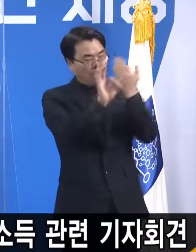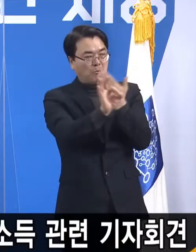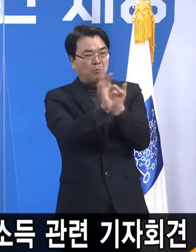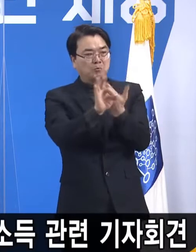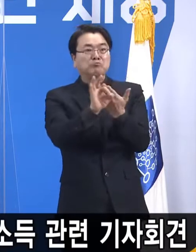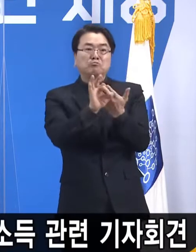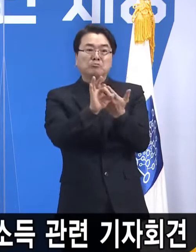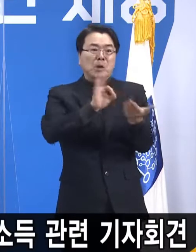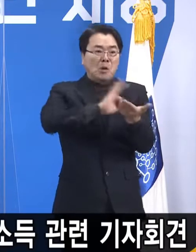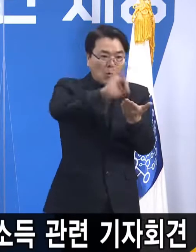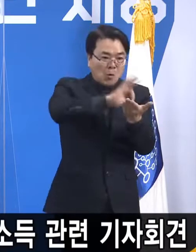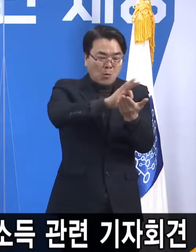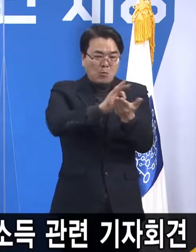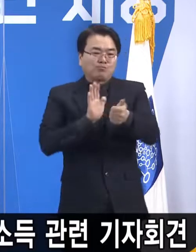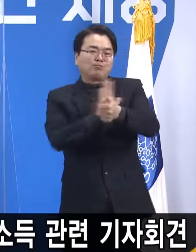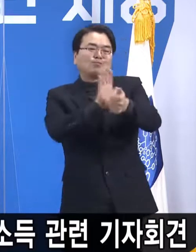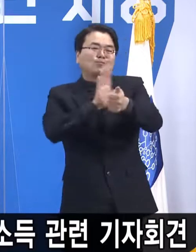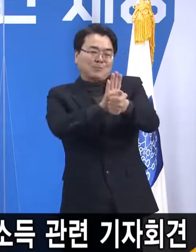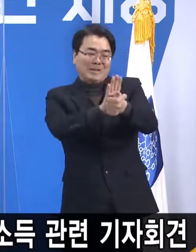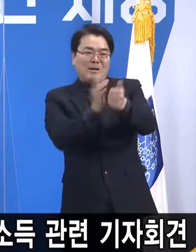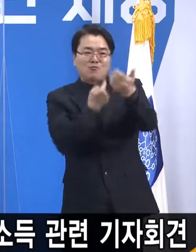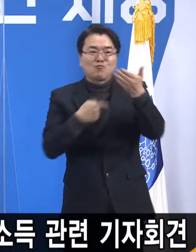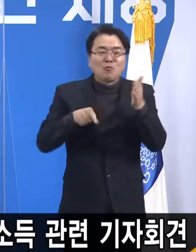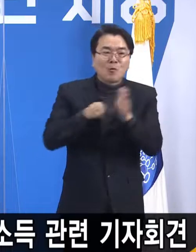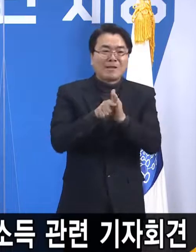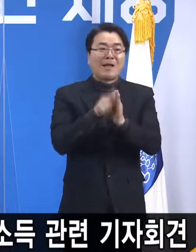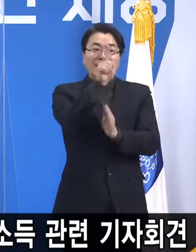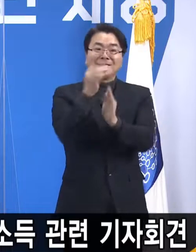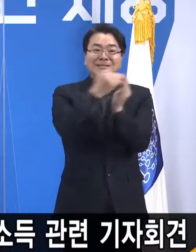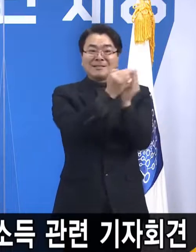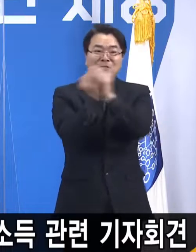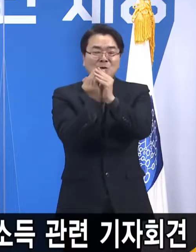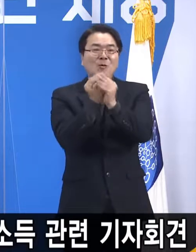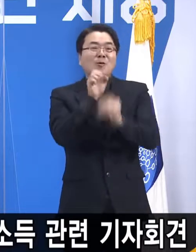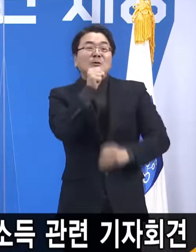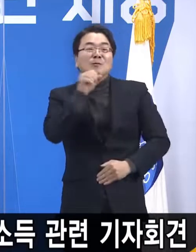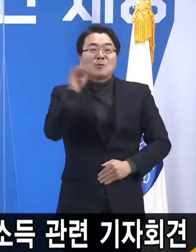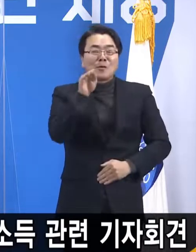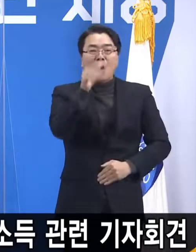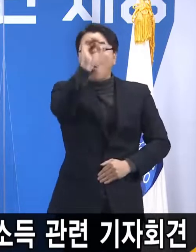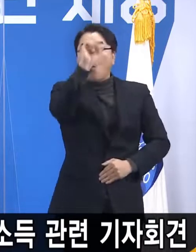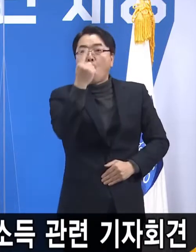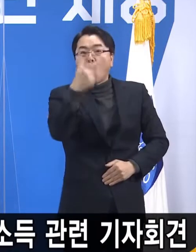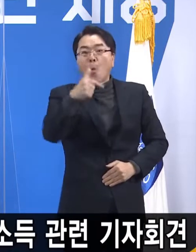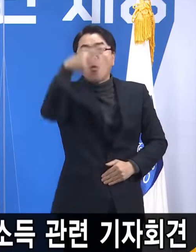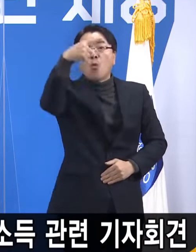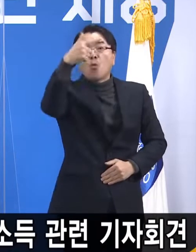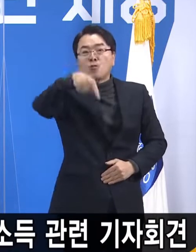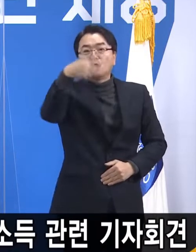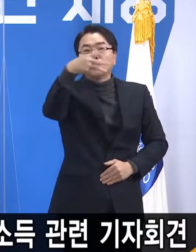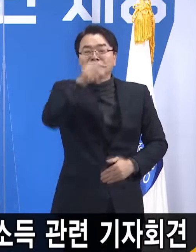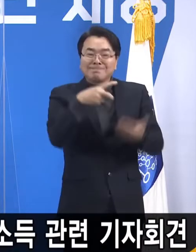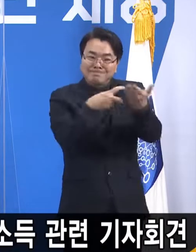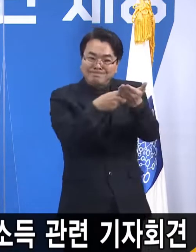소비를 진작하고 가계를 지원하기 위해서 1조 원대의 온누리 상품권을 공급한다고